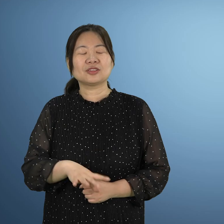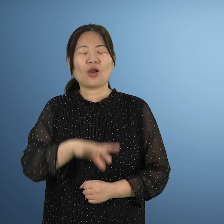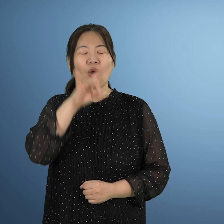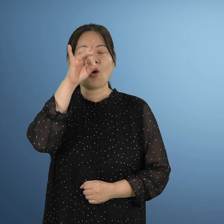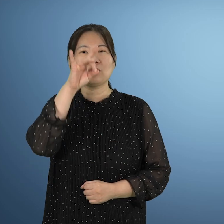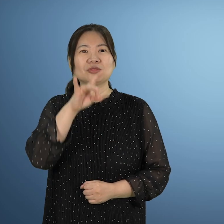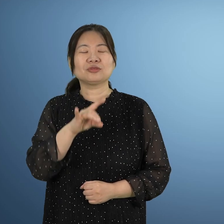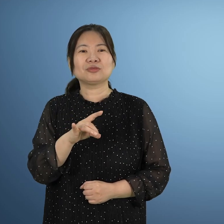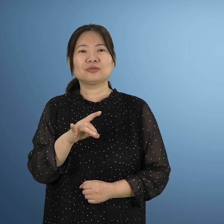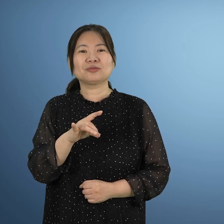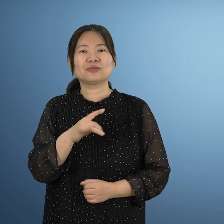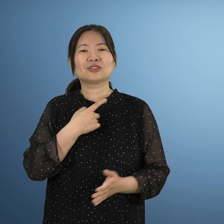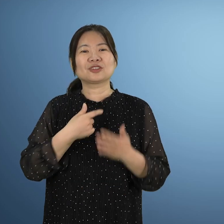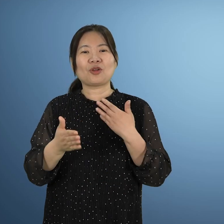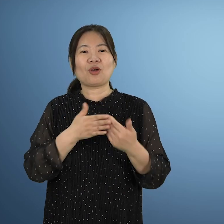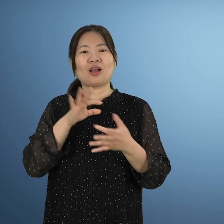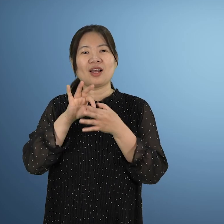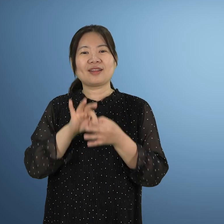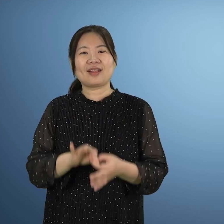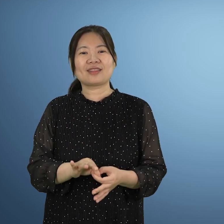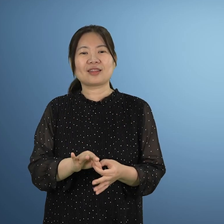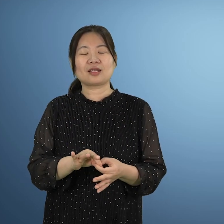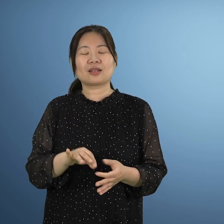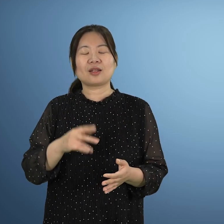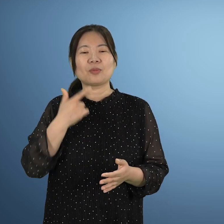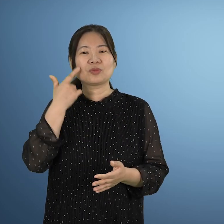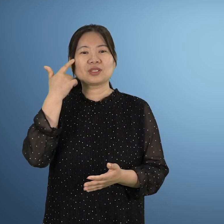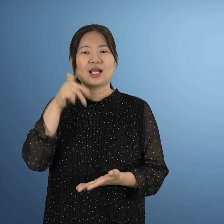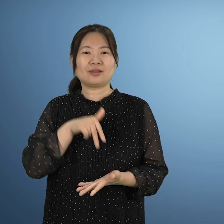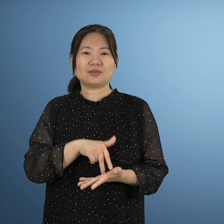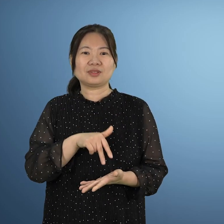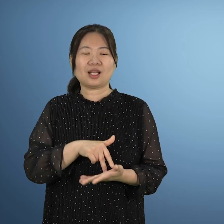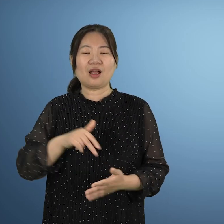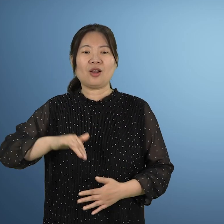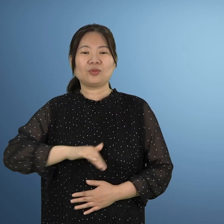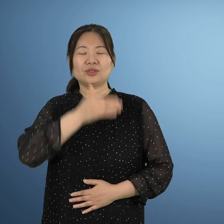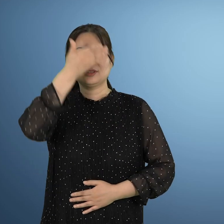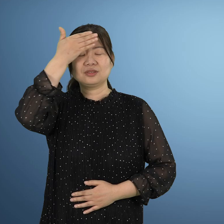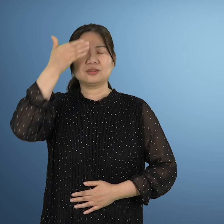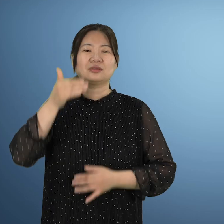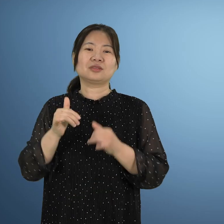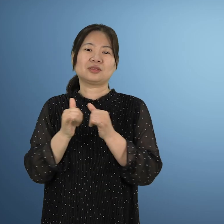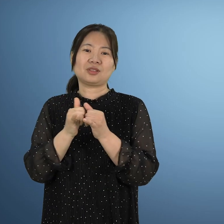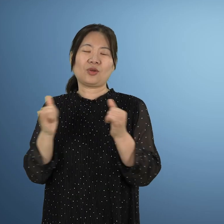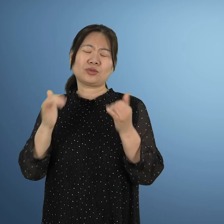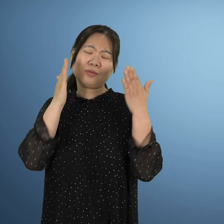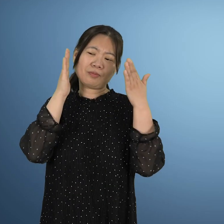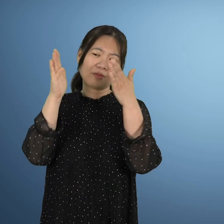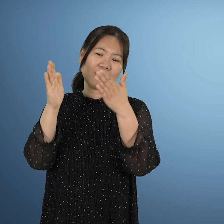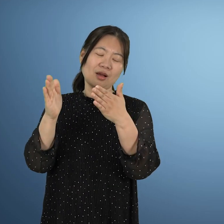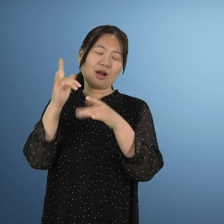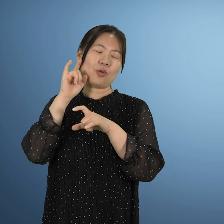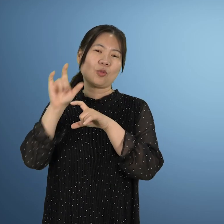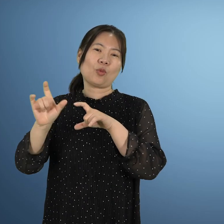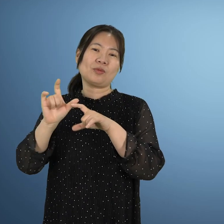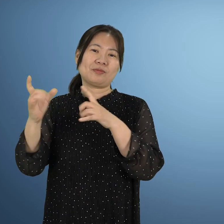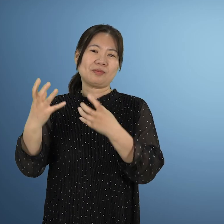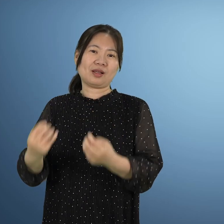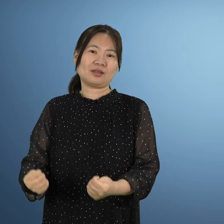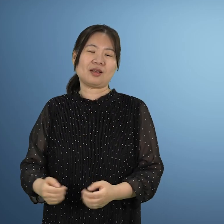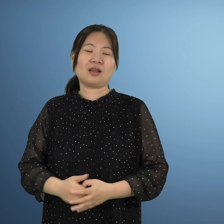겪으면서 저는 또 목회자로서 우리 청년들을 향한 고민이